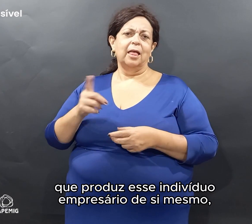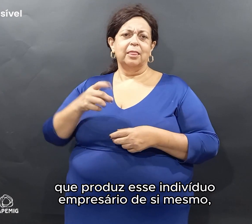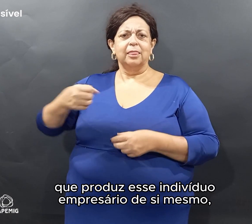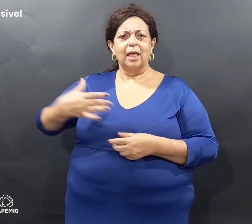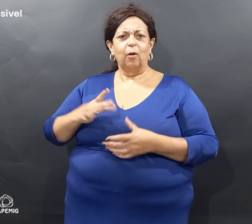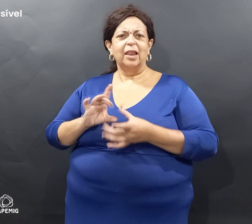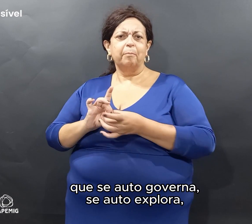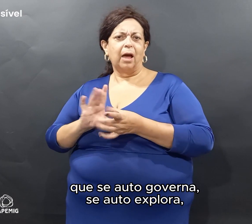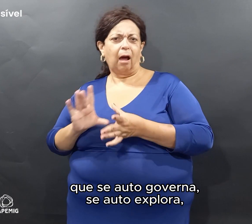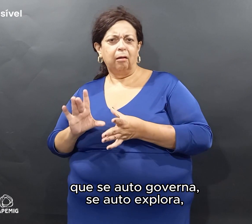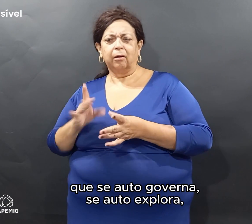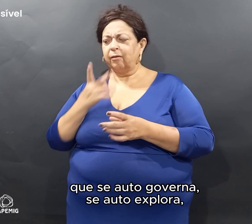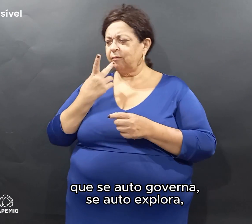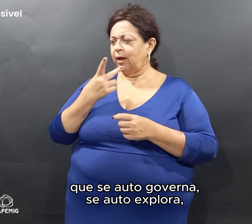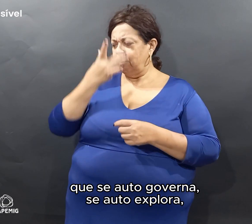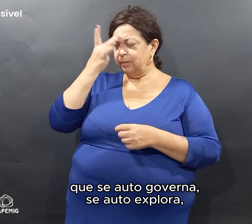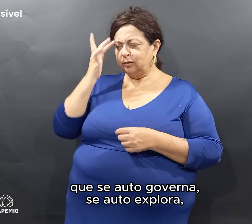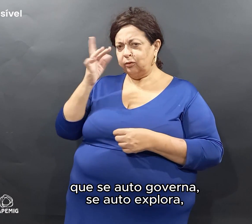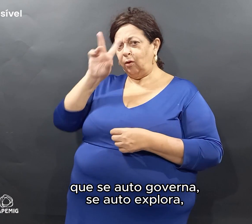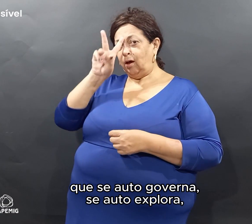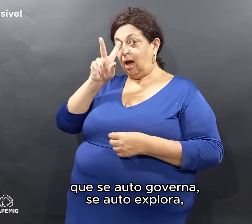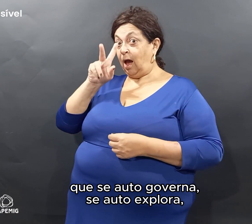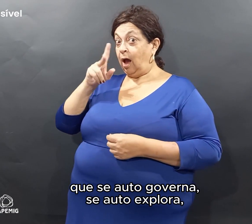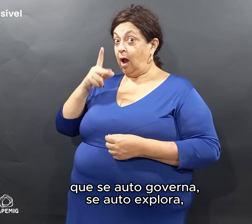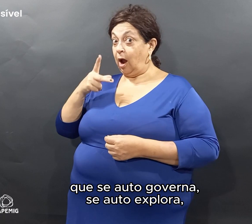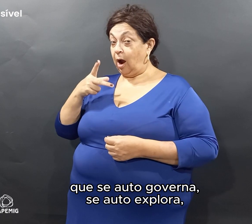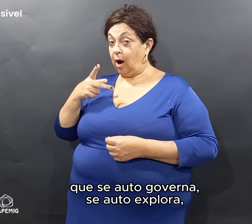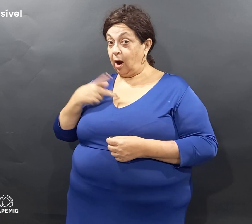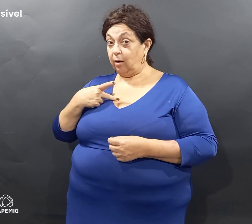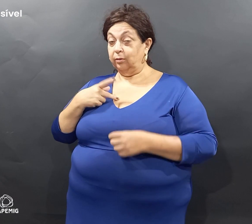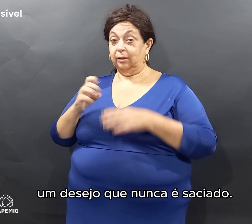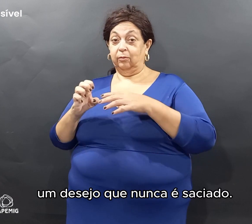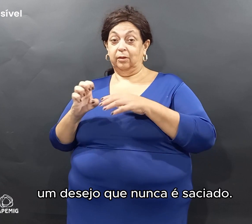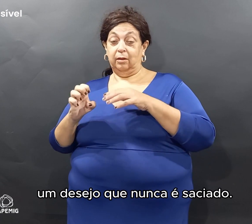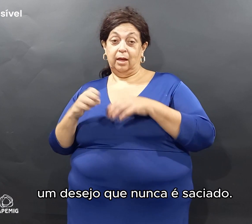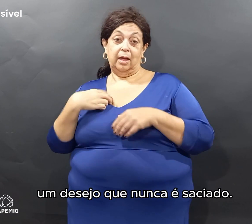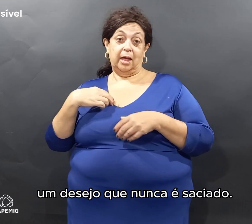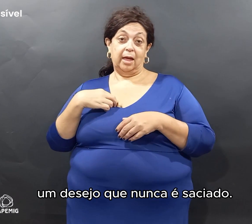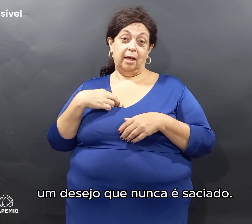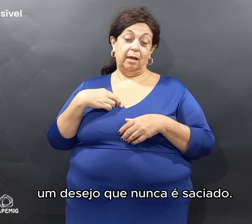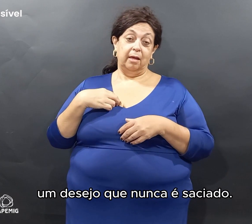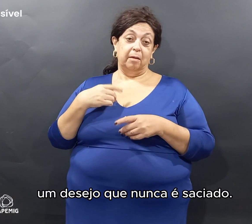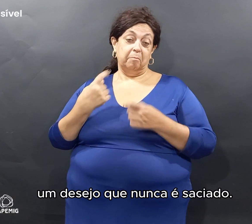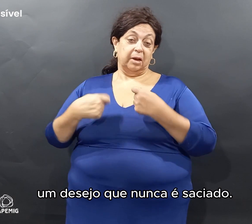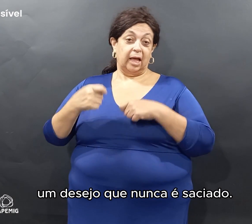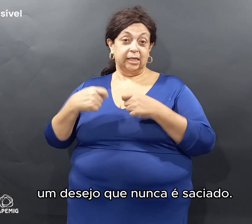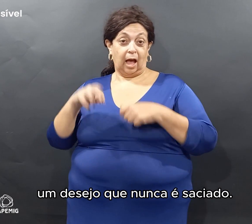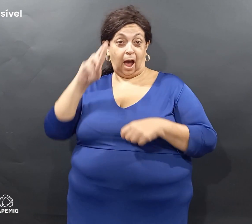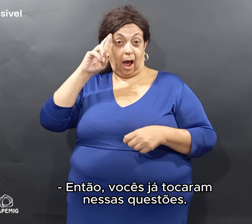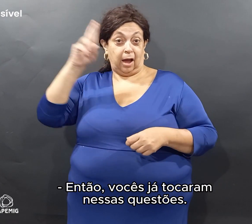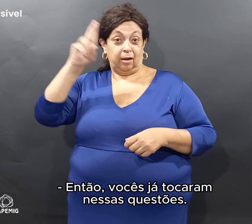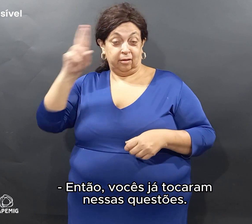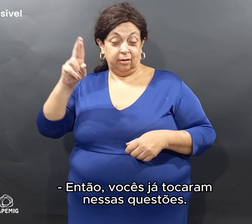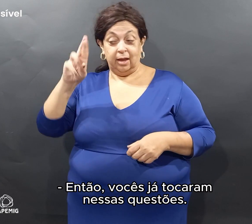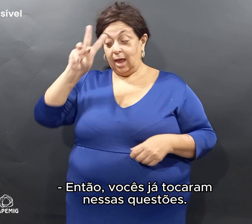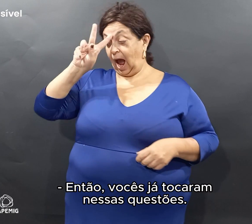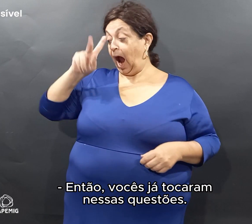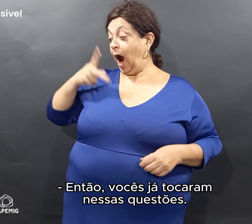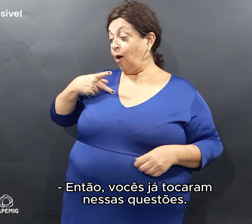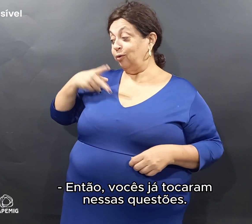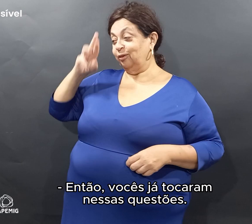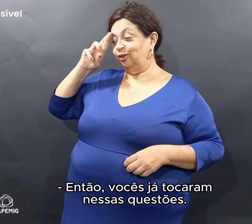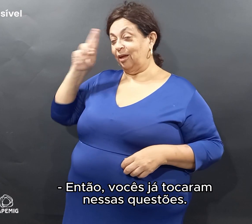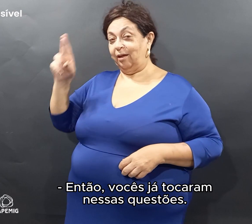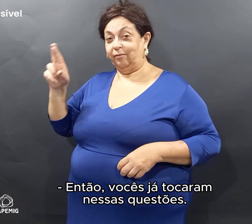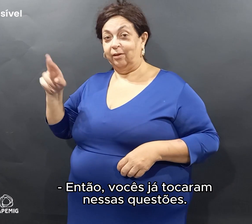de si mesmo, que se autogoverna, se autoexplora, um desejo que nunca é saciado, né? Então,